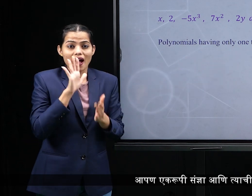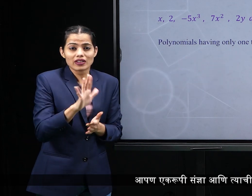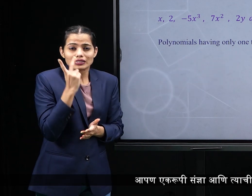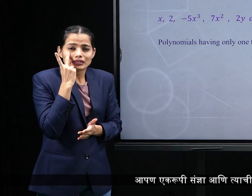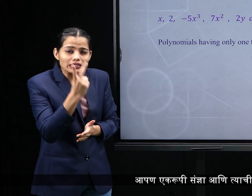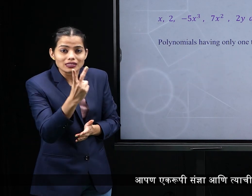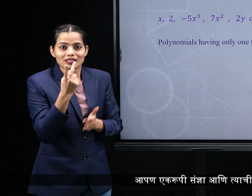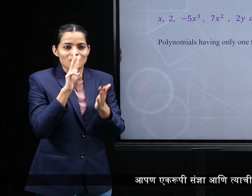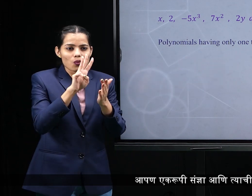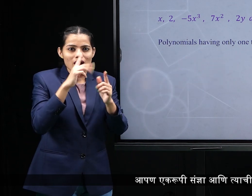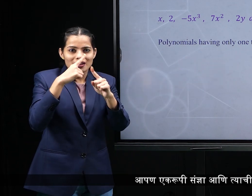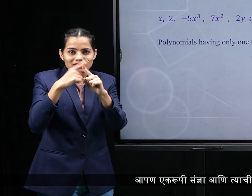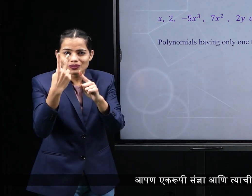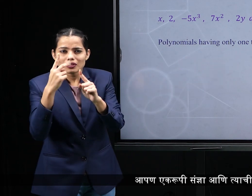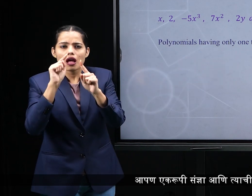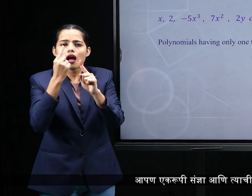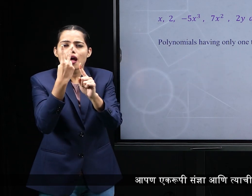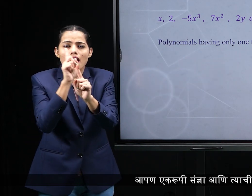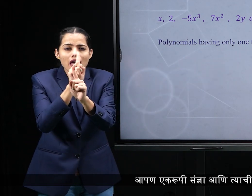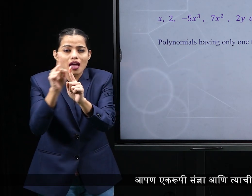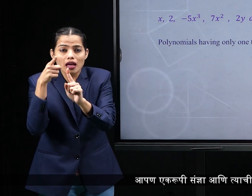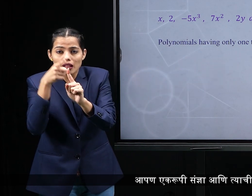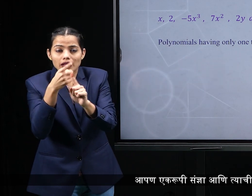आपण एकरूपी संख्या आणि त्याची व्याख्या पाहिली आहे.